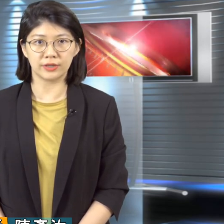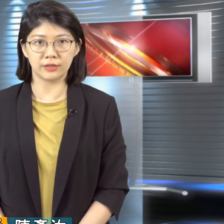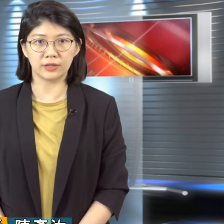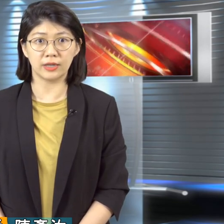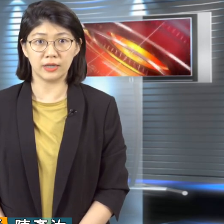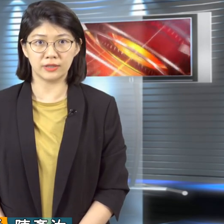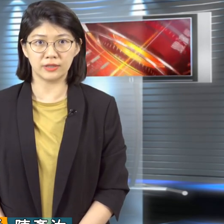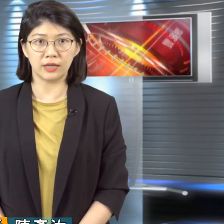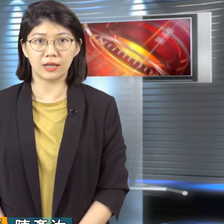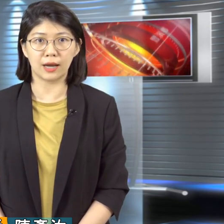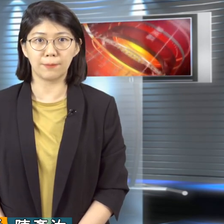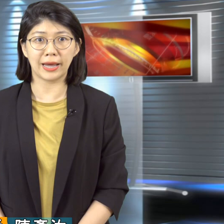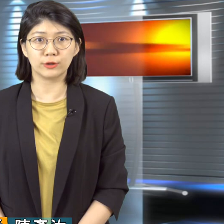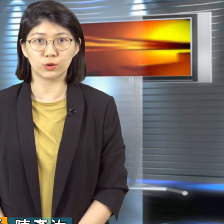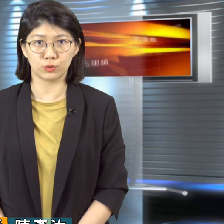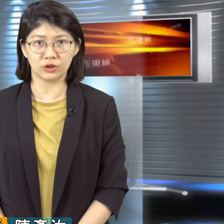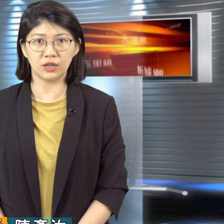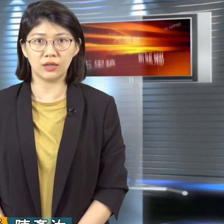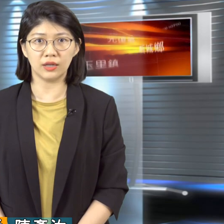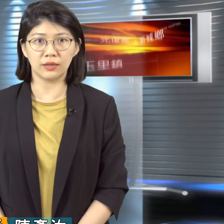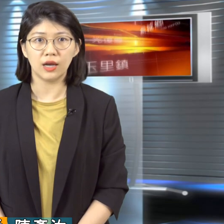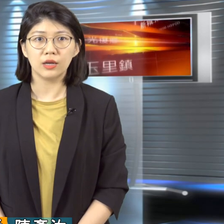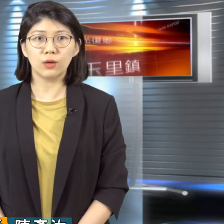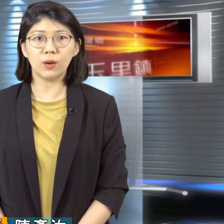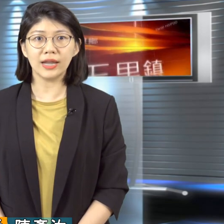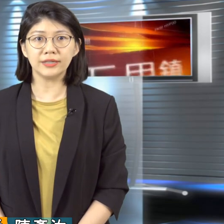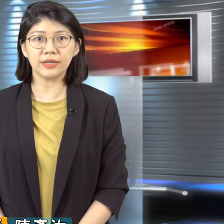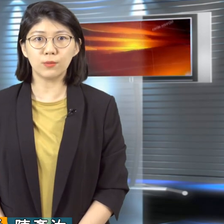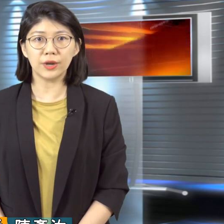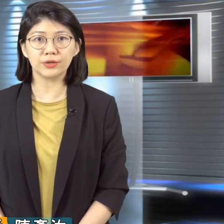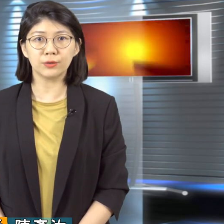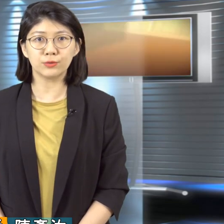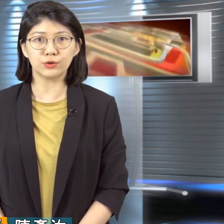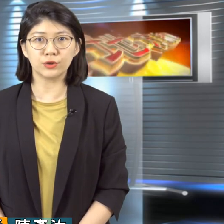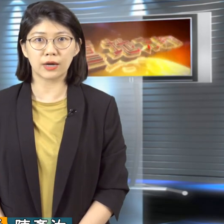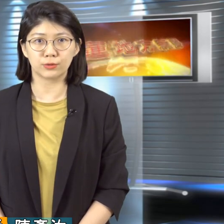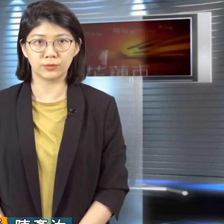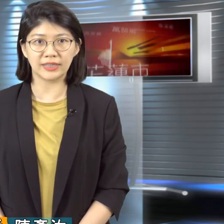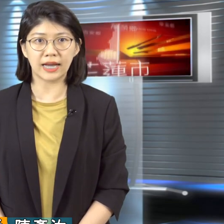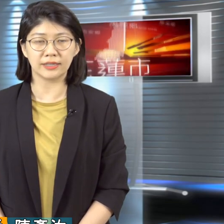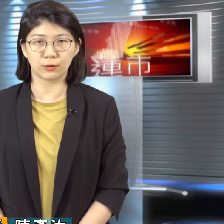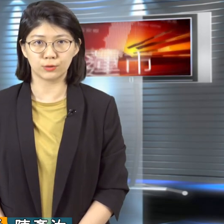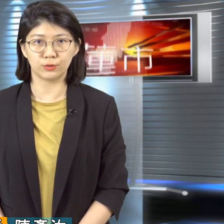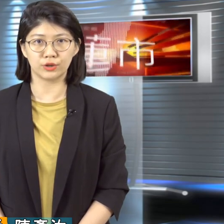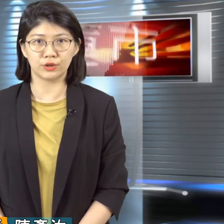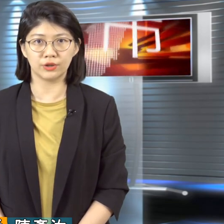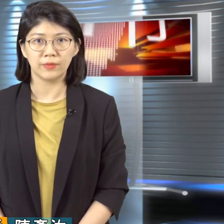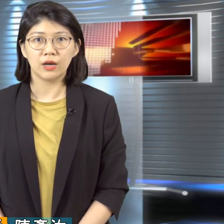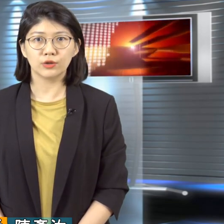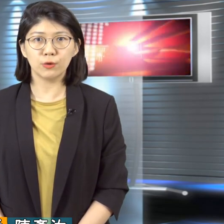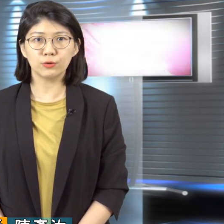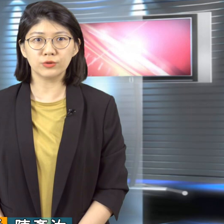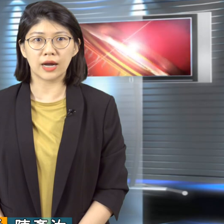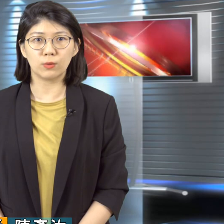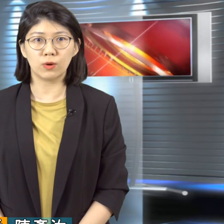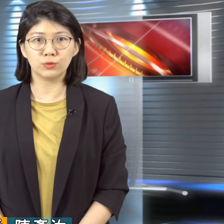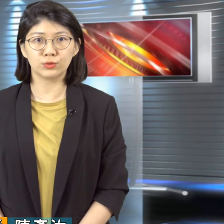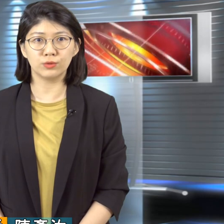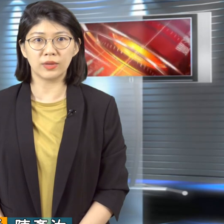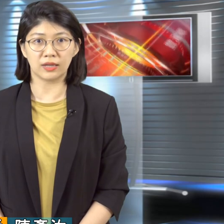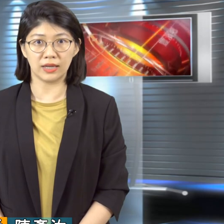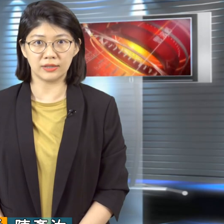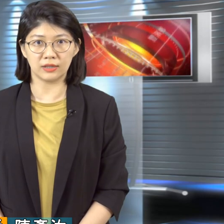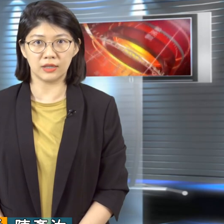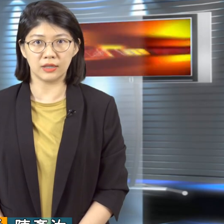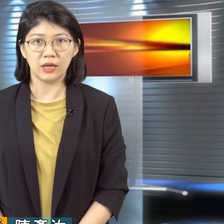确诊新增1291例，由花莲县卫生局长朱家祥主持，教育处长翁